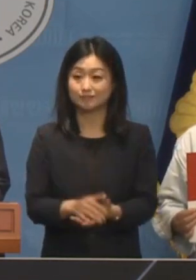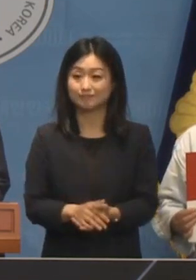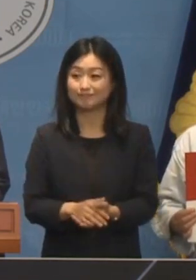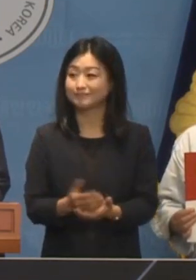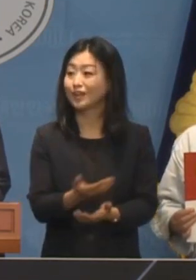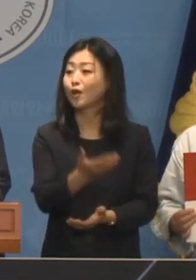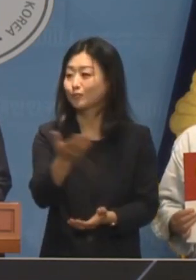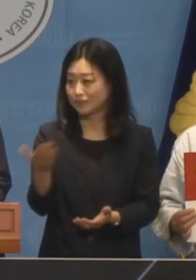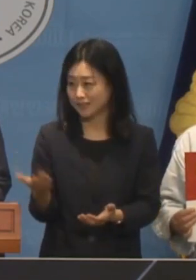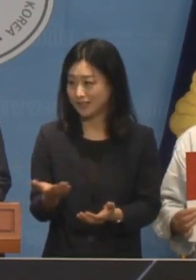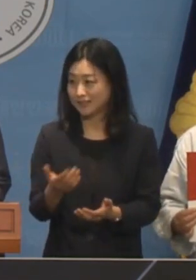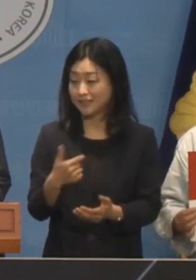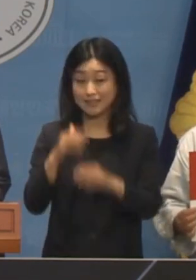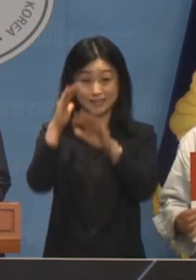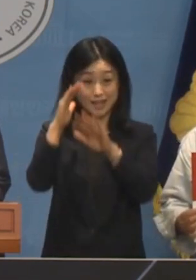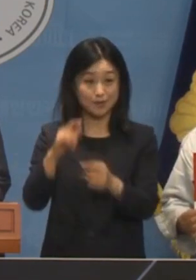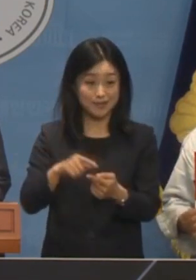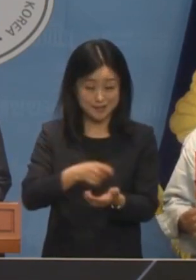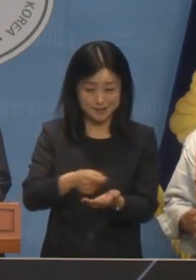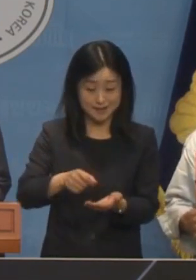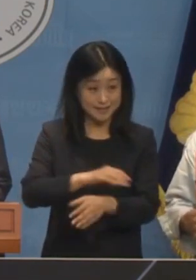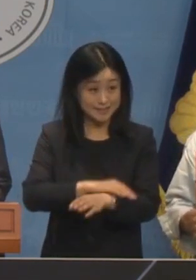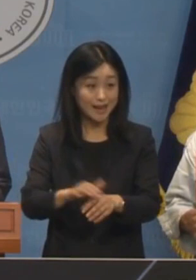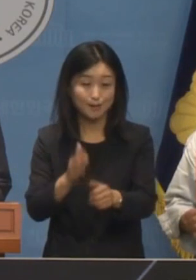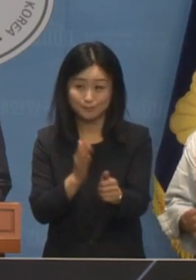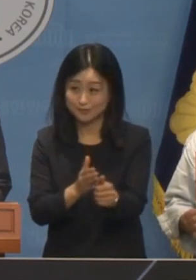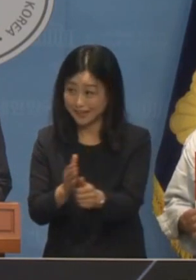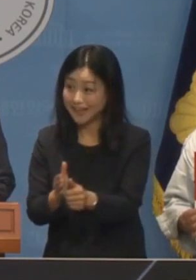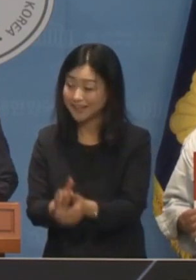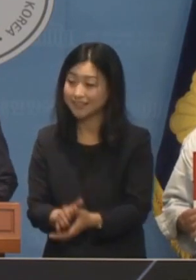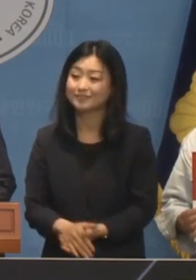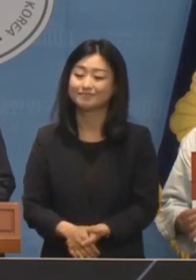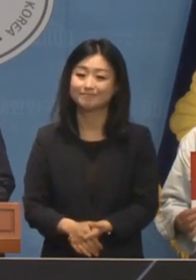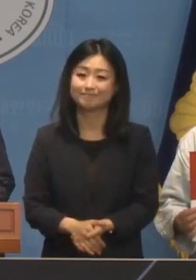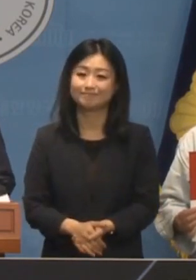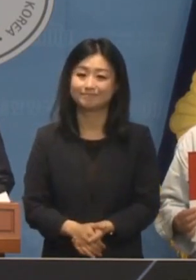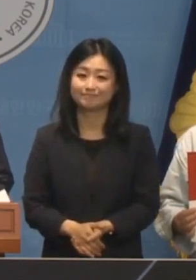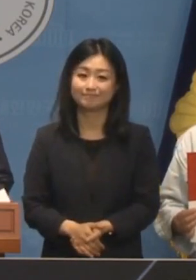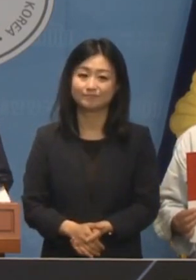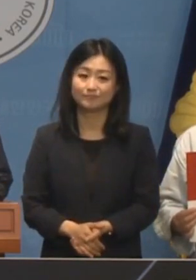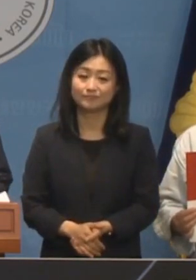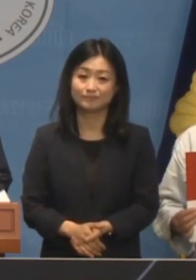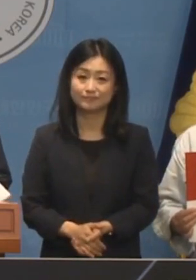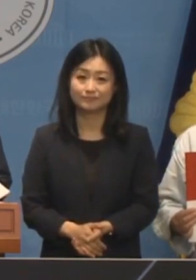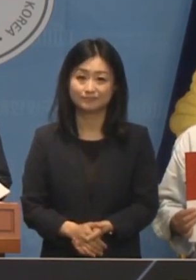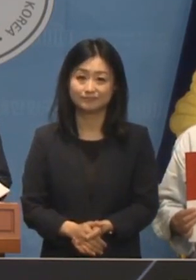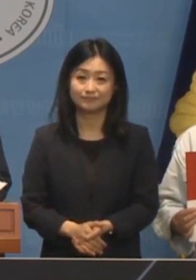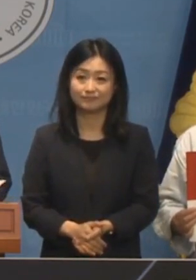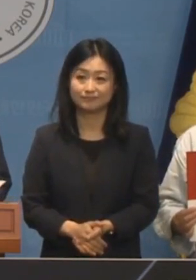기자 여러분들이라고 믿습니다. 좀 상세하게